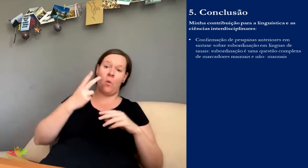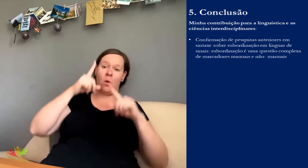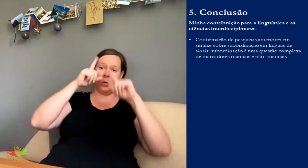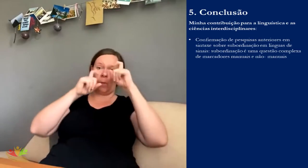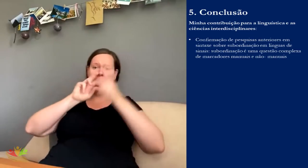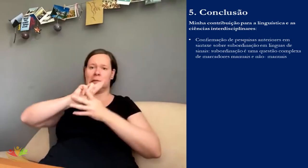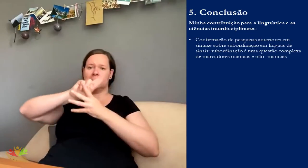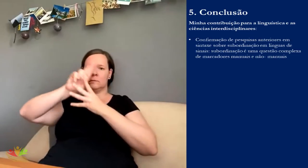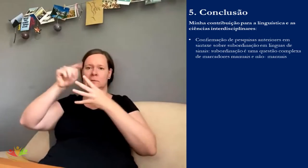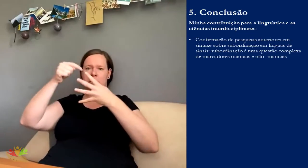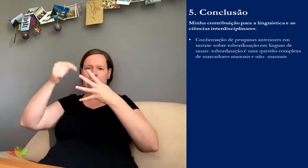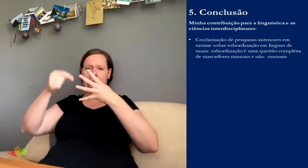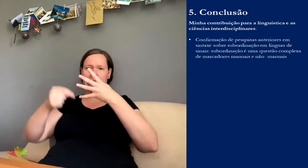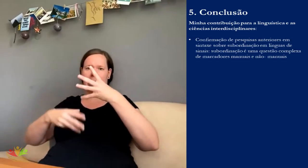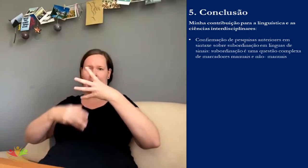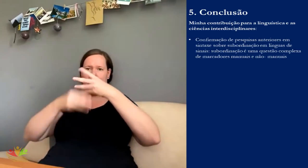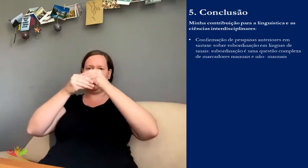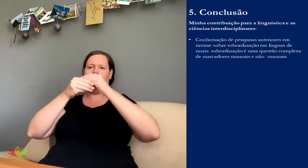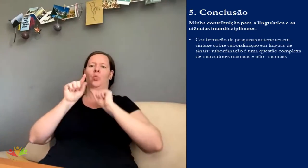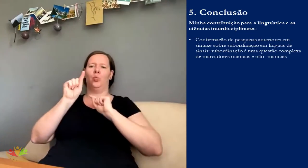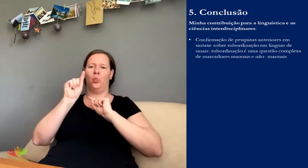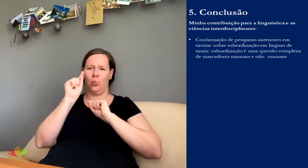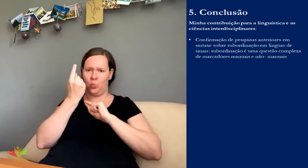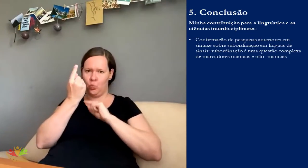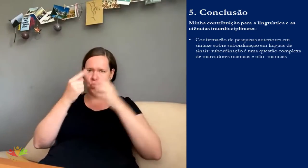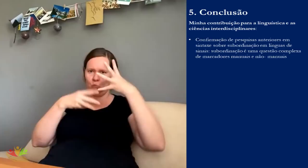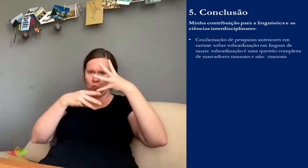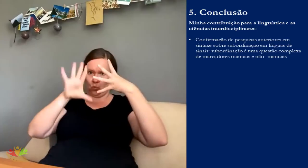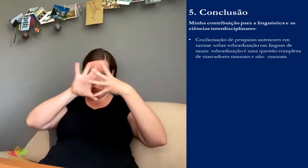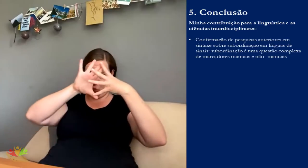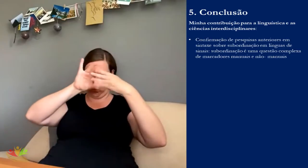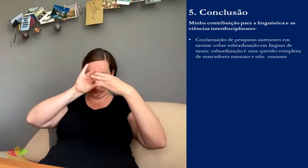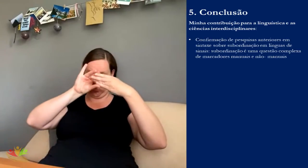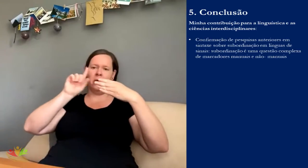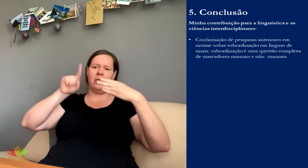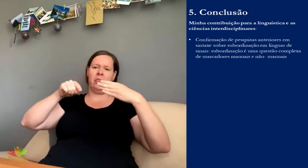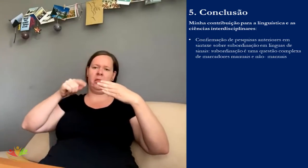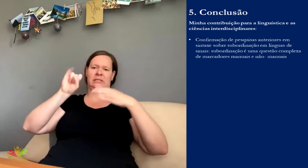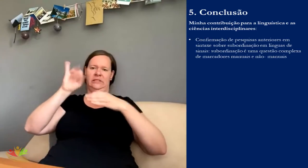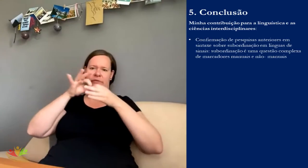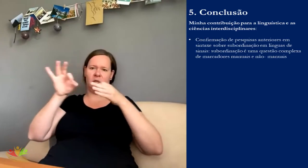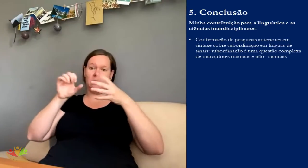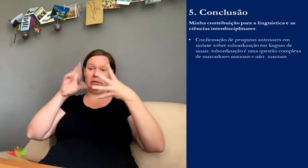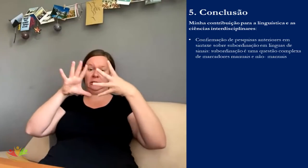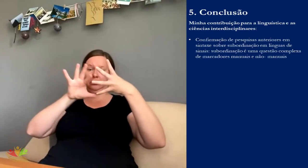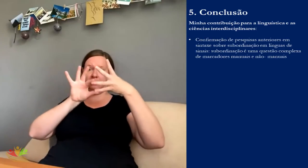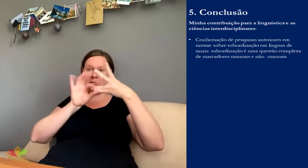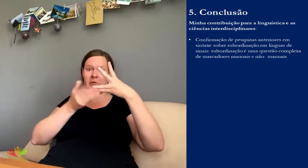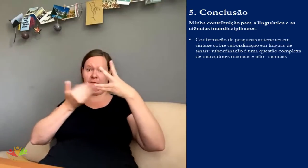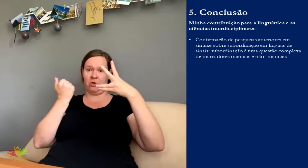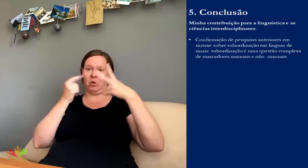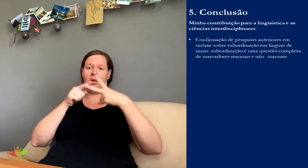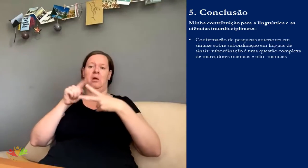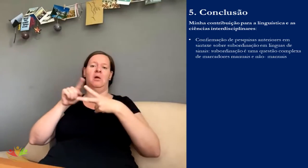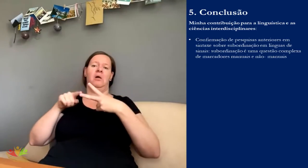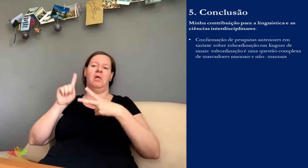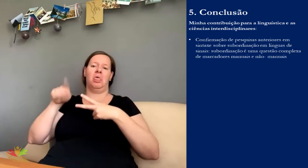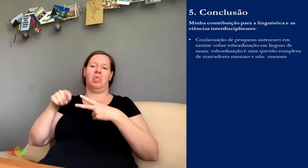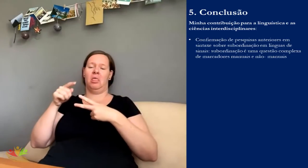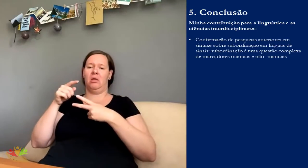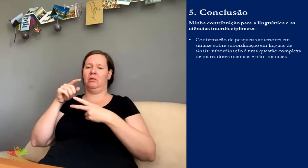sempre as orações condicionais são introduzidas por sinais manuais. A gente vê vários sinais manuais